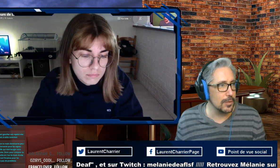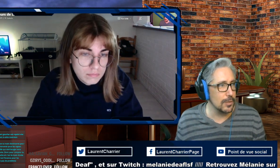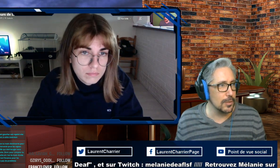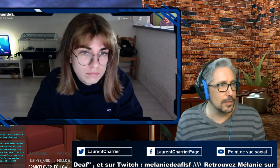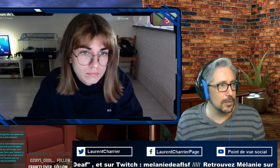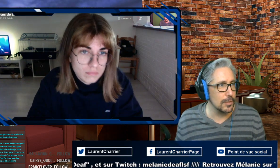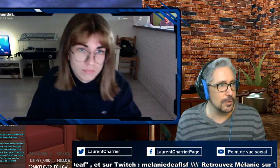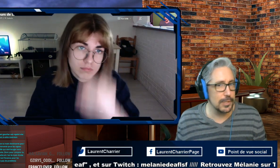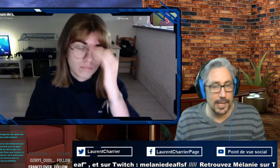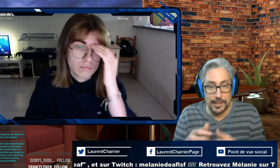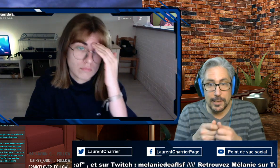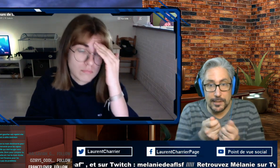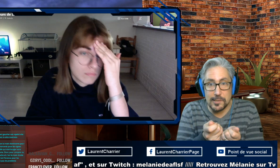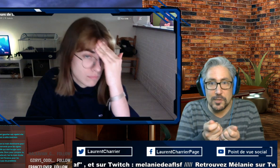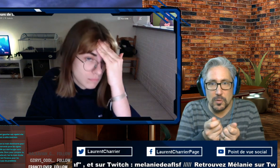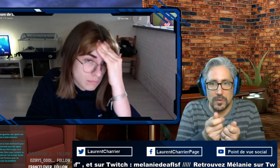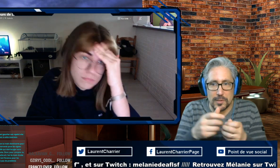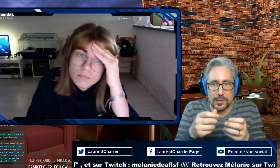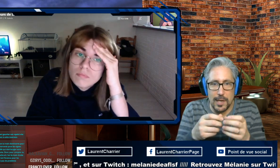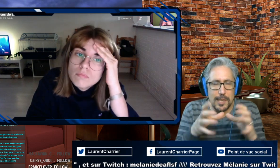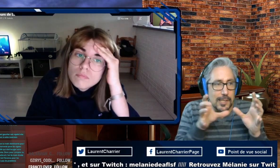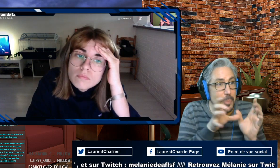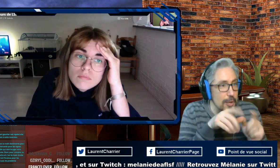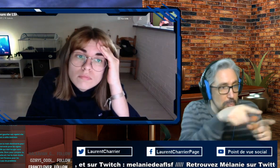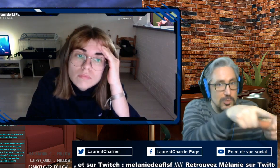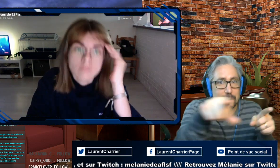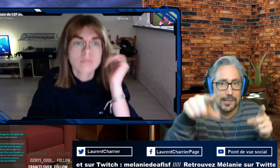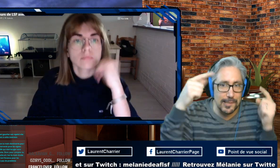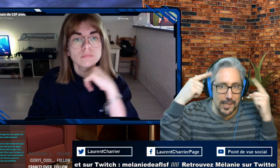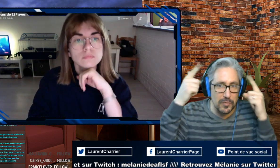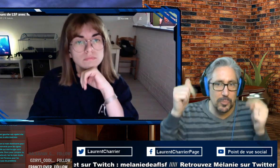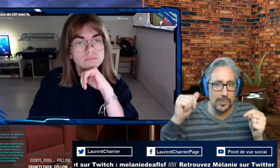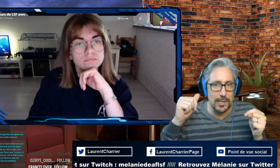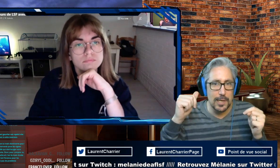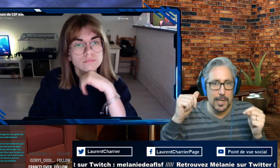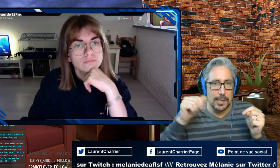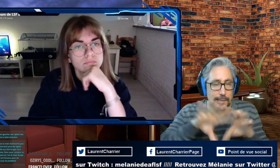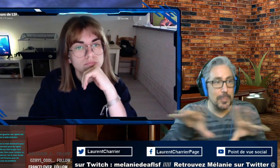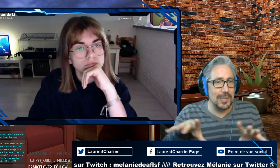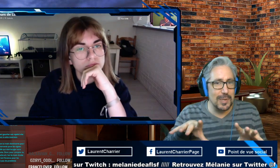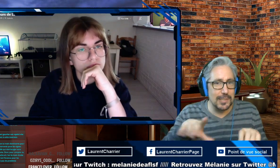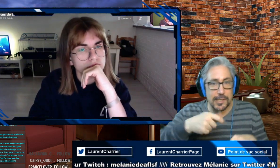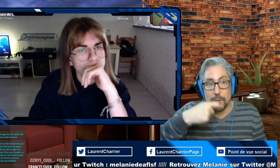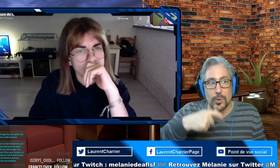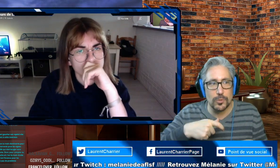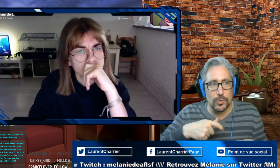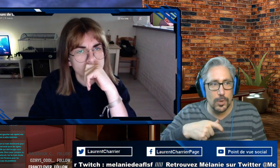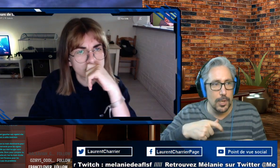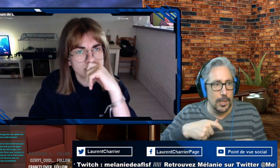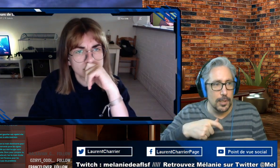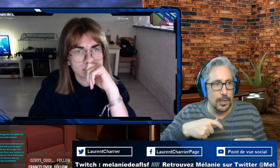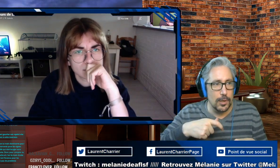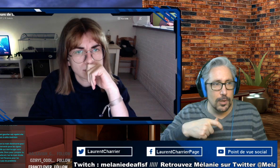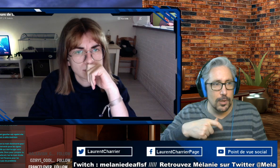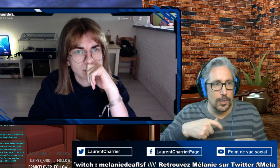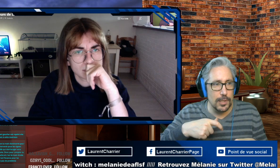y a... Il y a des signes en fait. Et comme tu disais, c'est ça qui m'a fait penser. C'est par thématique. Il y a la nourriture,